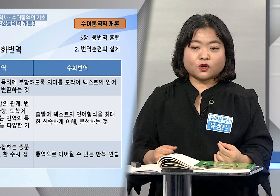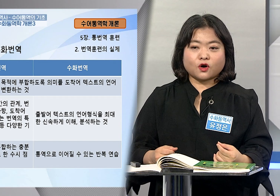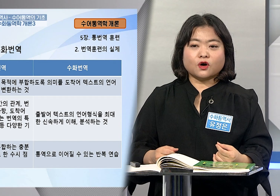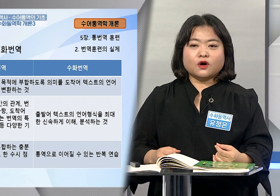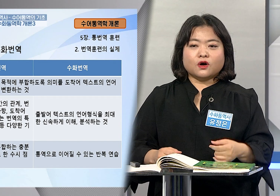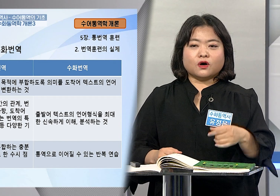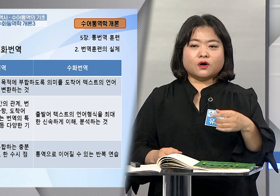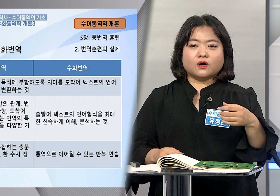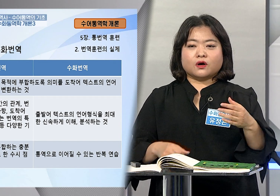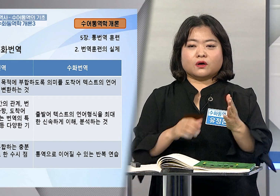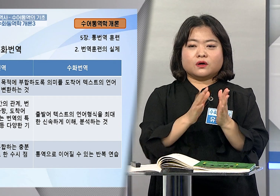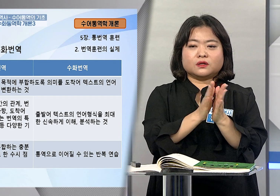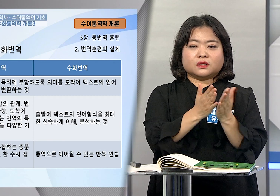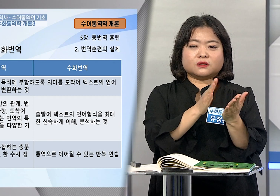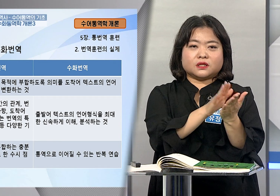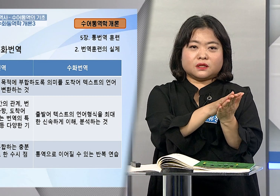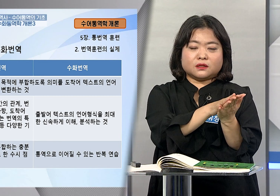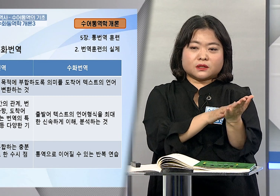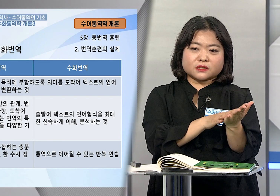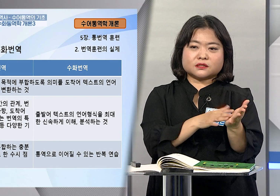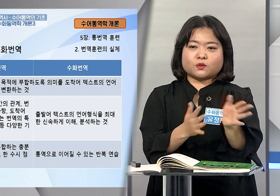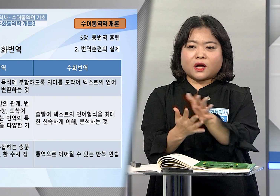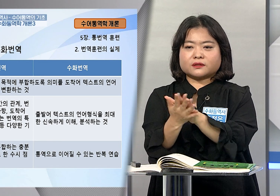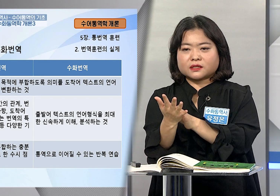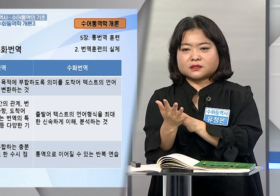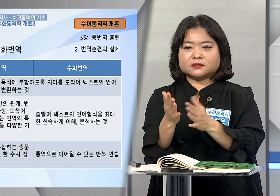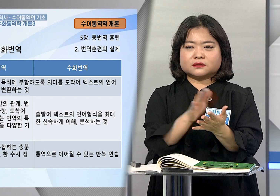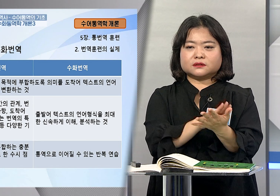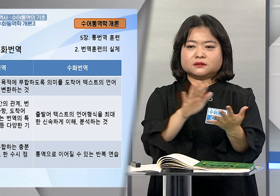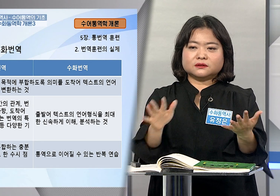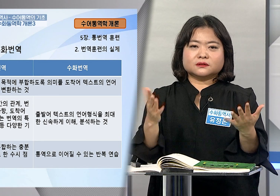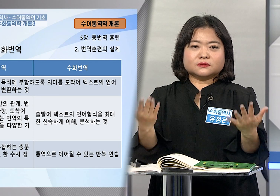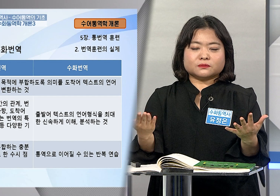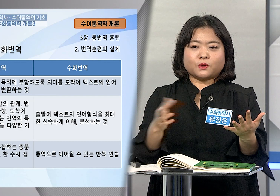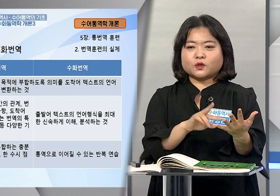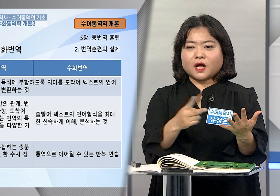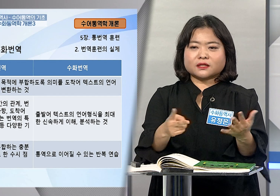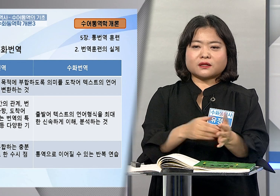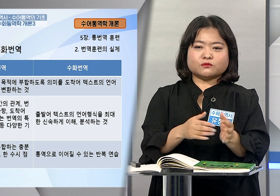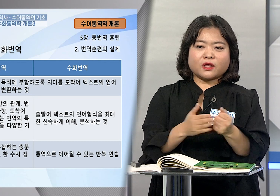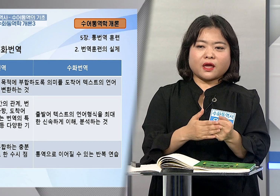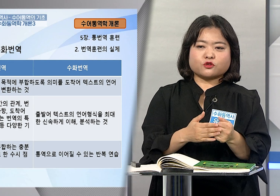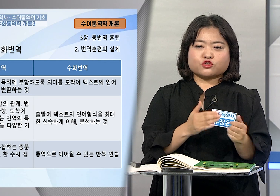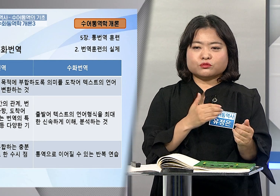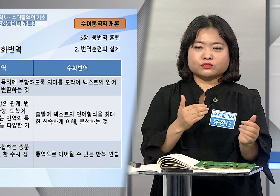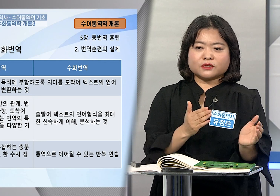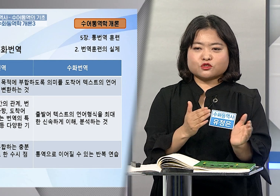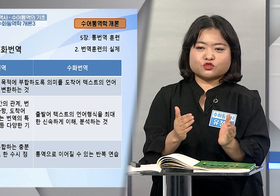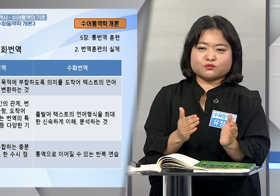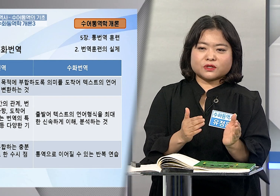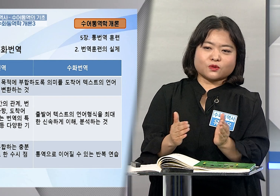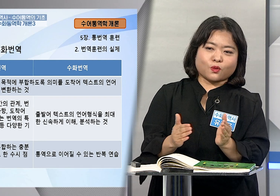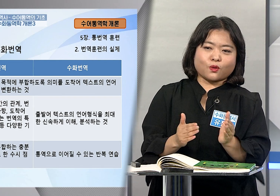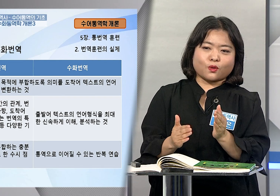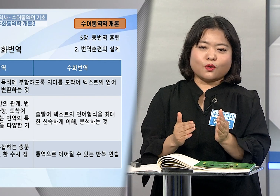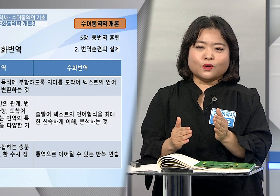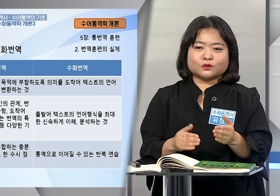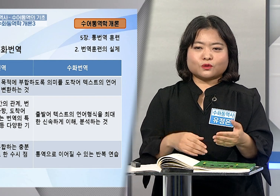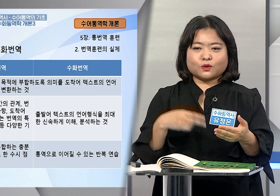그렇죠? 이 텍스트와 텍스트를 번역하기 때문에 충분한 준비로 또